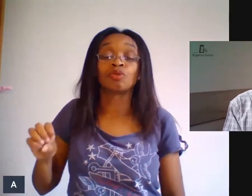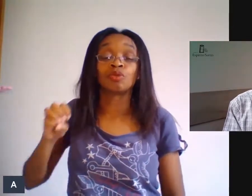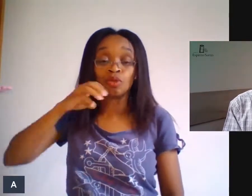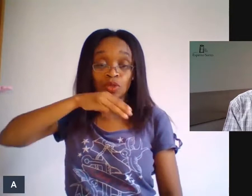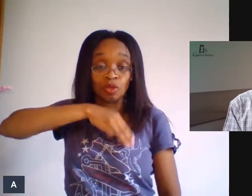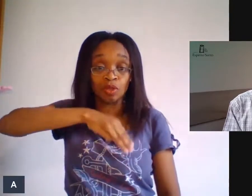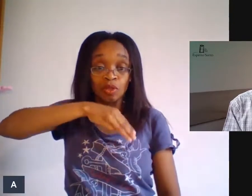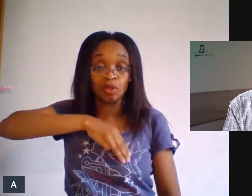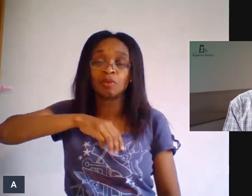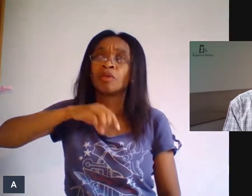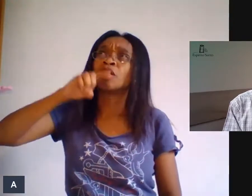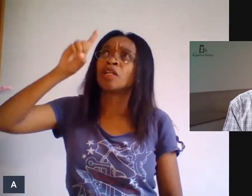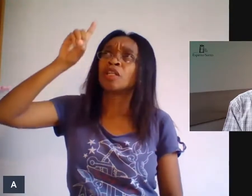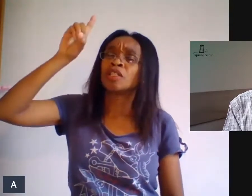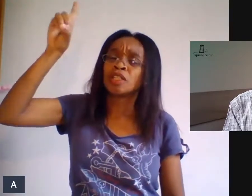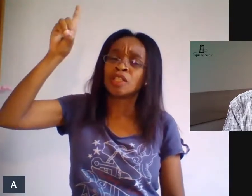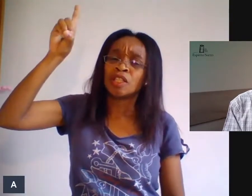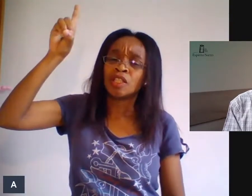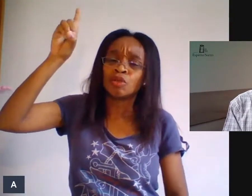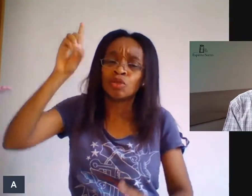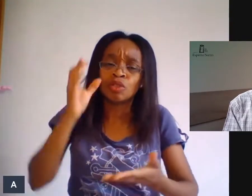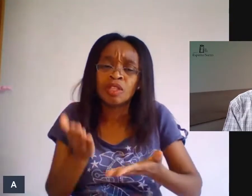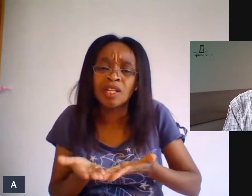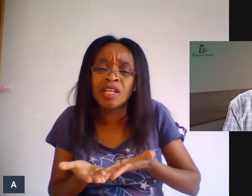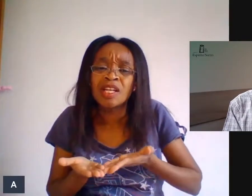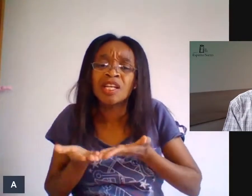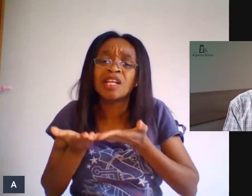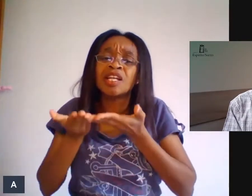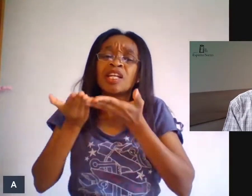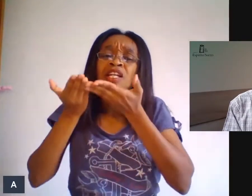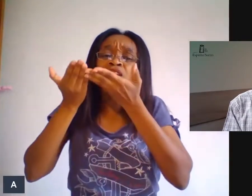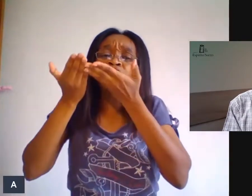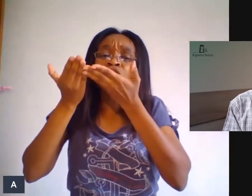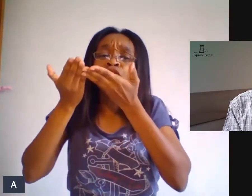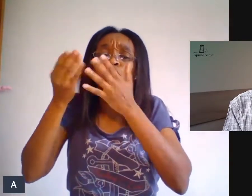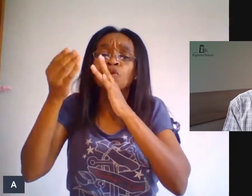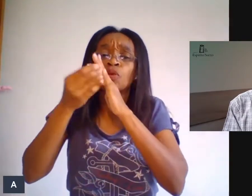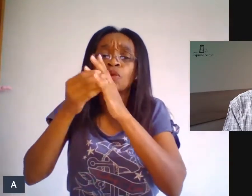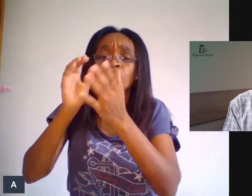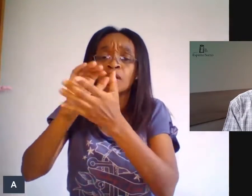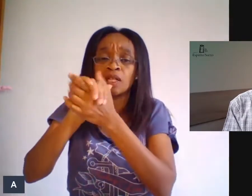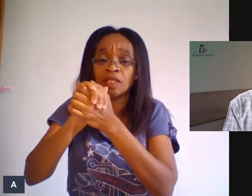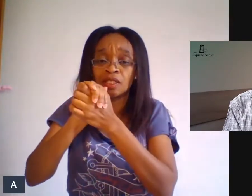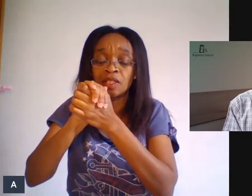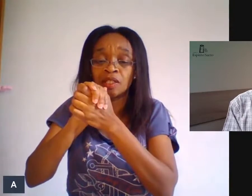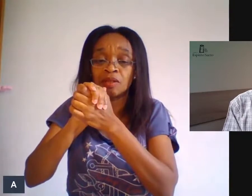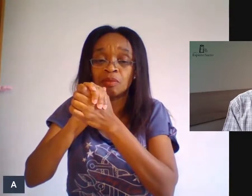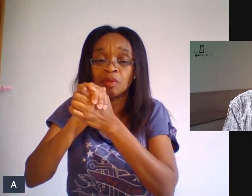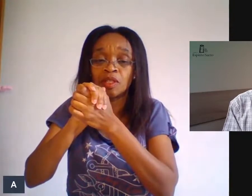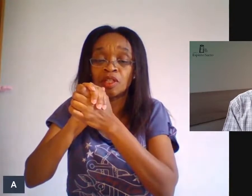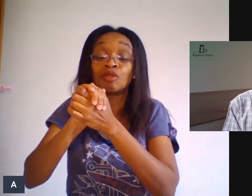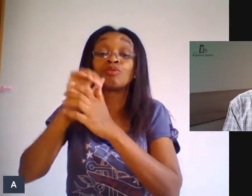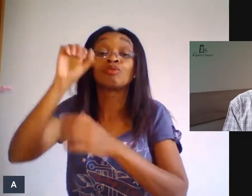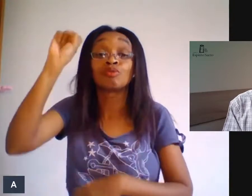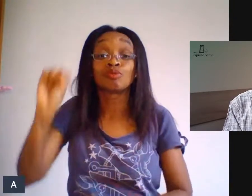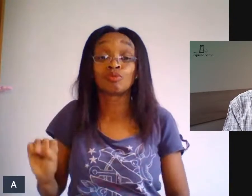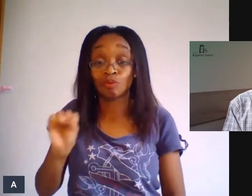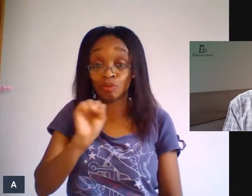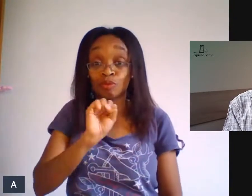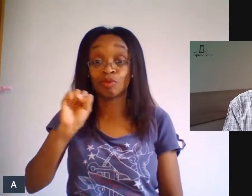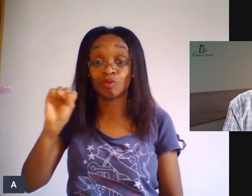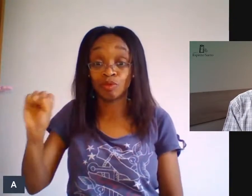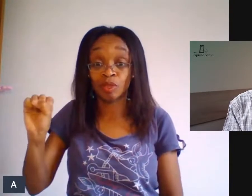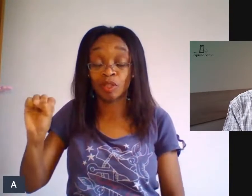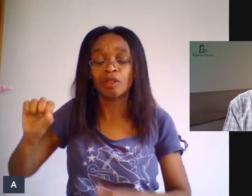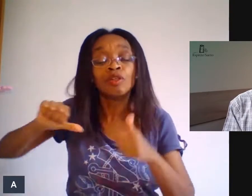casamento natural à dignidade de sacramento, ou seja, deu a esta união do homem e da